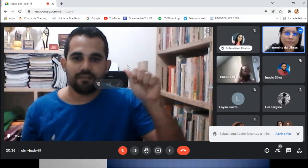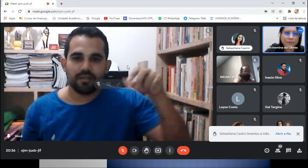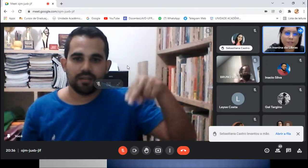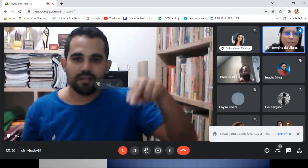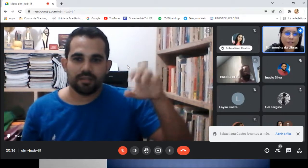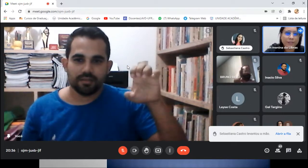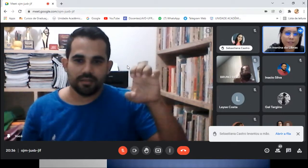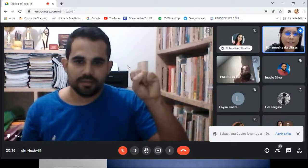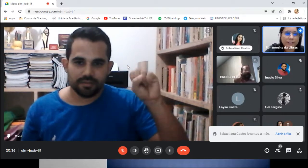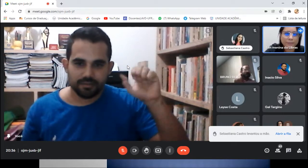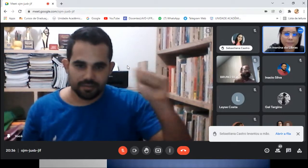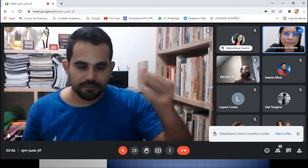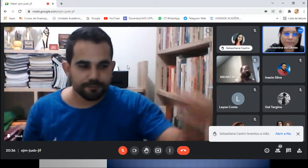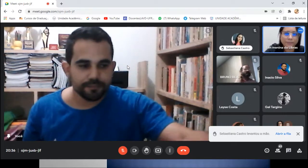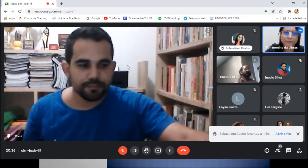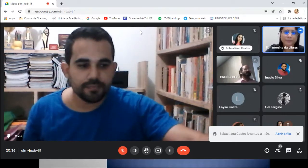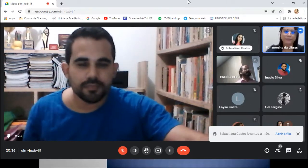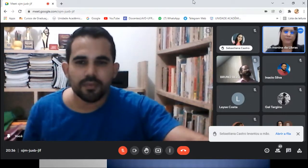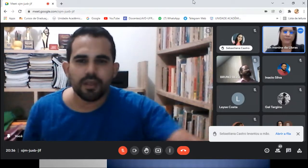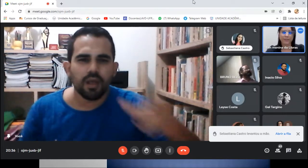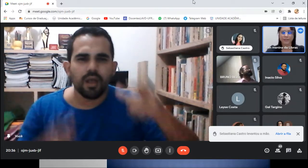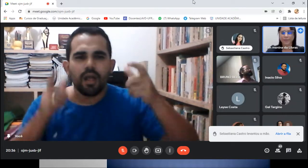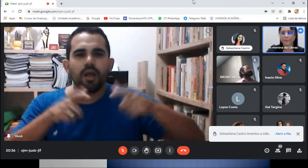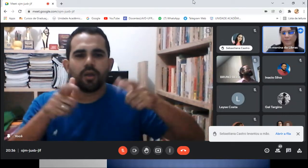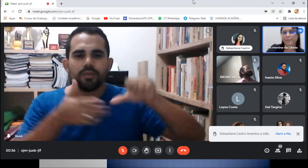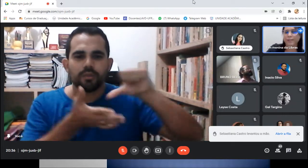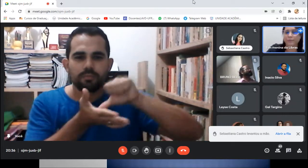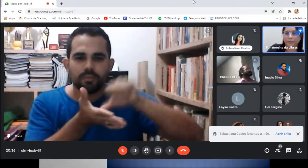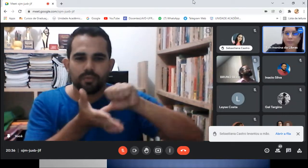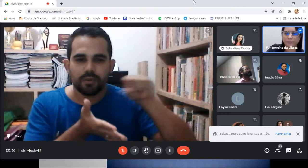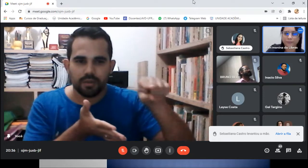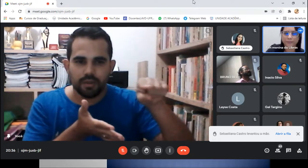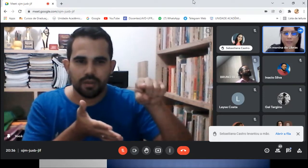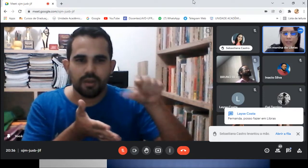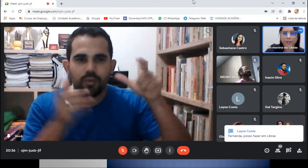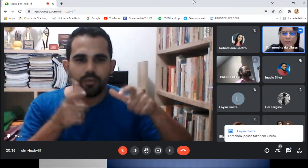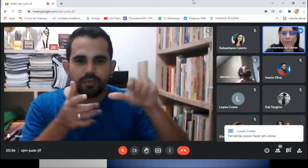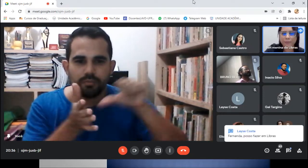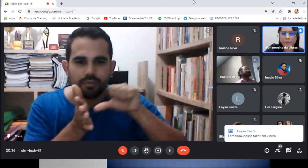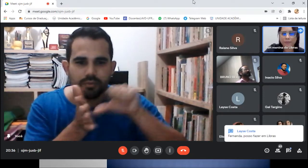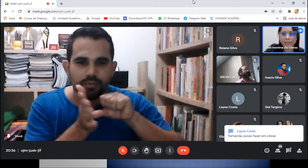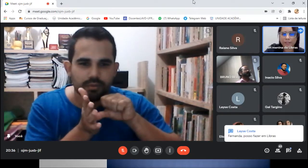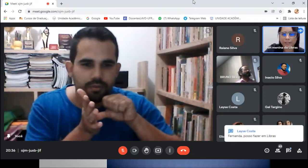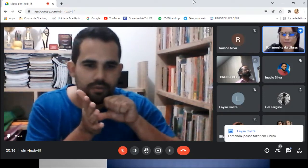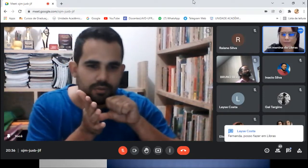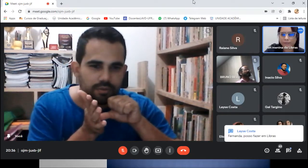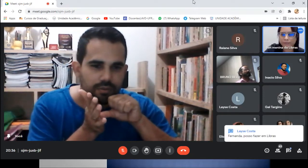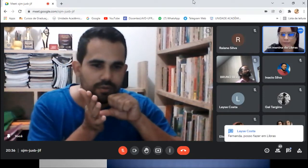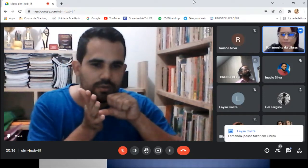Então, a Vanessa, ela fez uma pergunta. Qual o seu bolo, Vanessa?